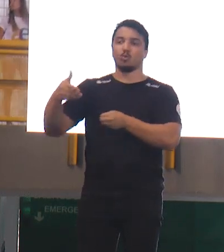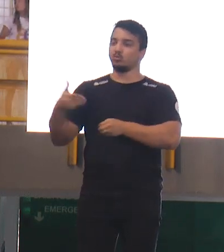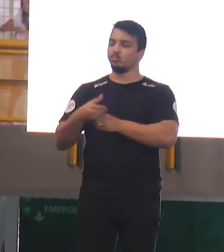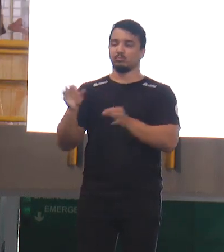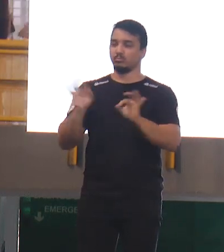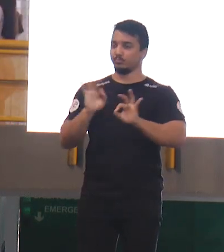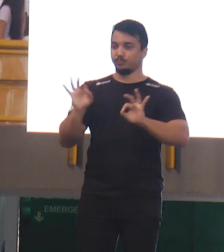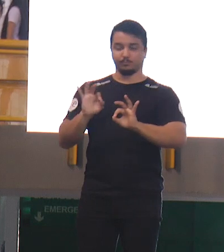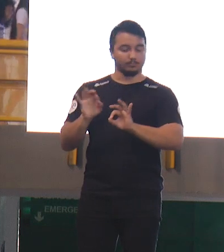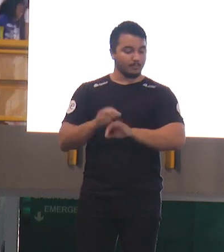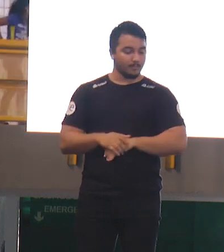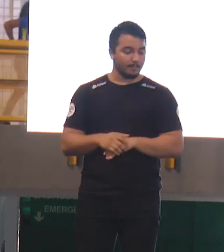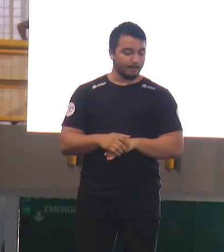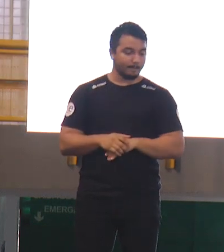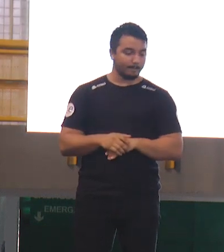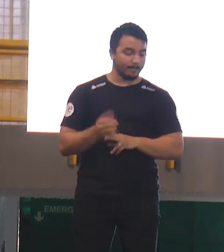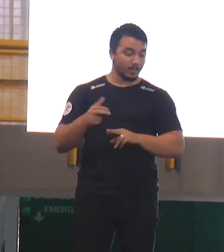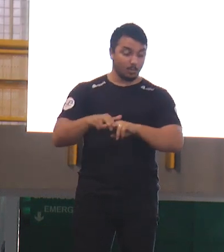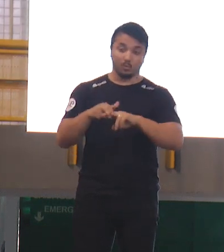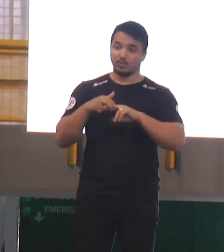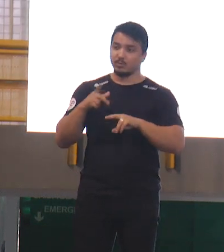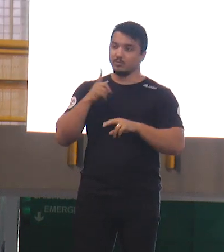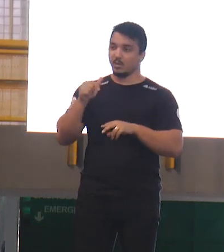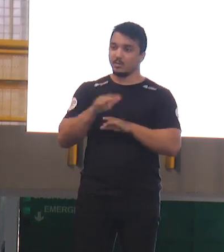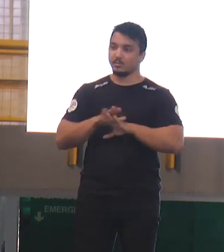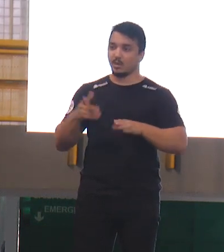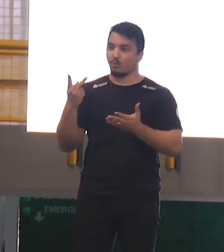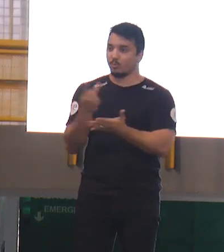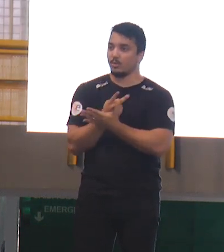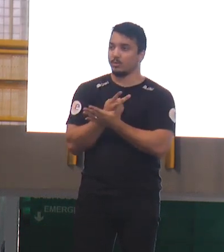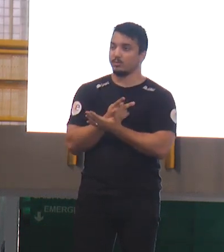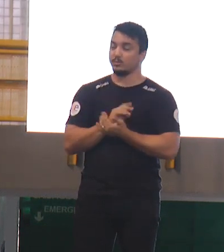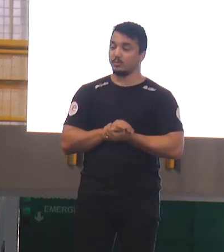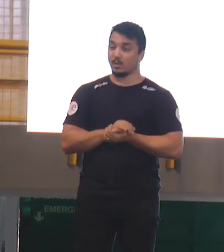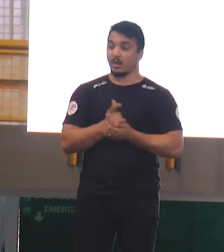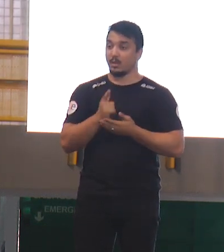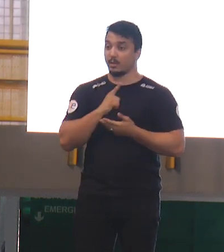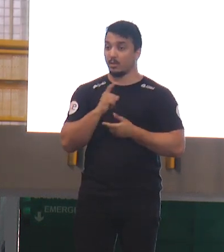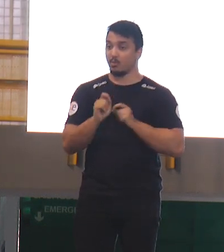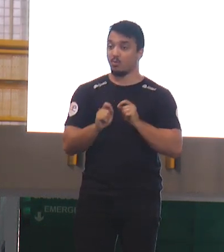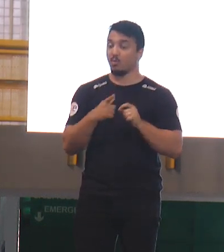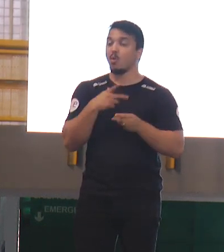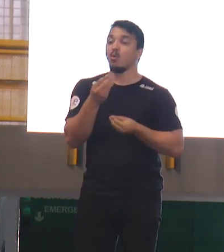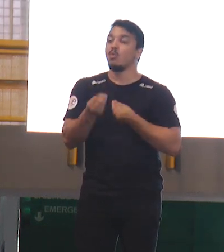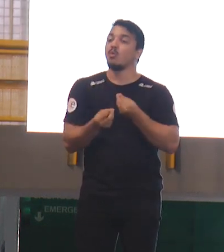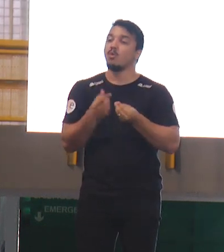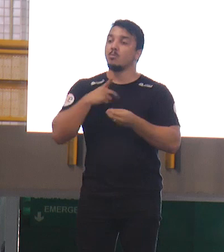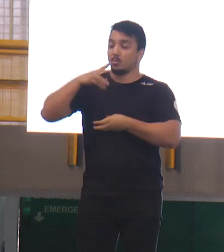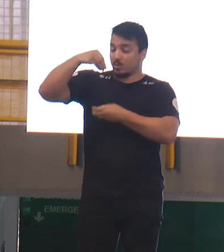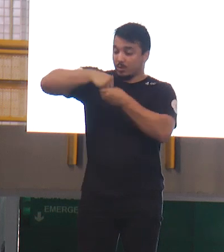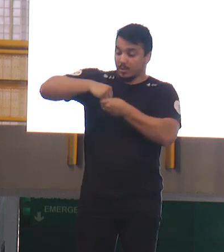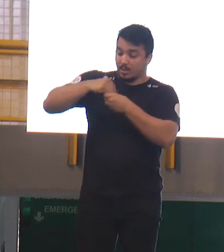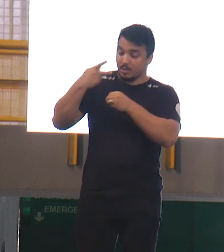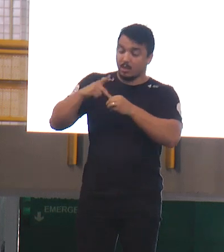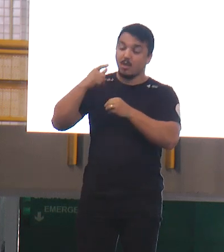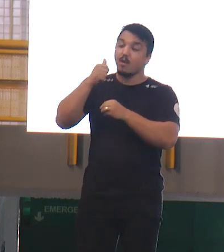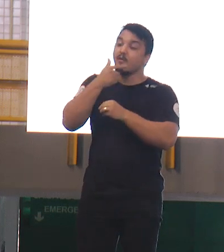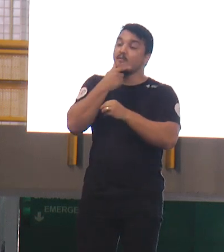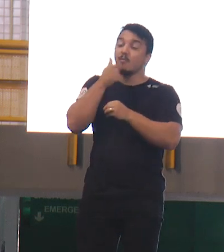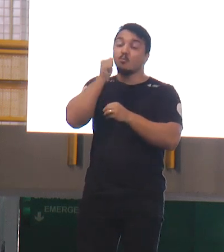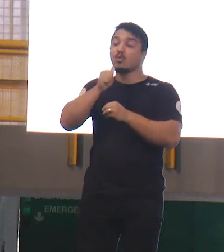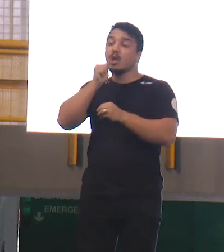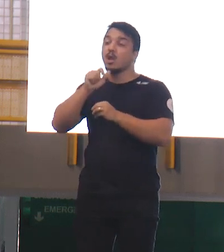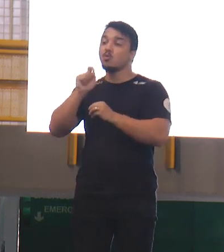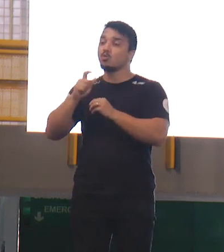novos espermatozoides. Então é isso que vai ocorrer. E aí, o que vai entrar no gameta feminino, na